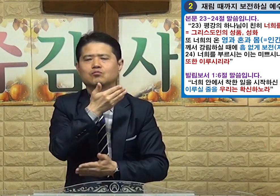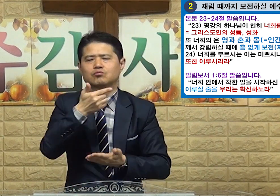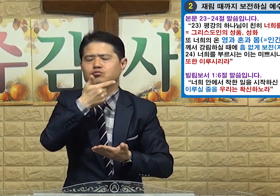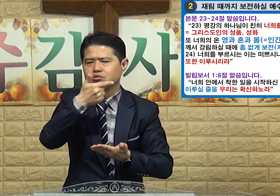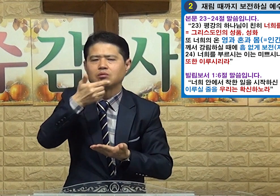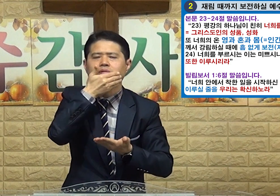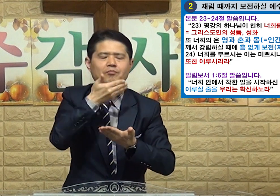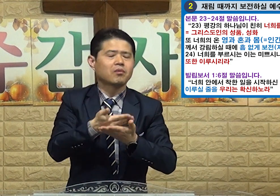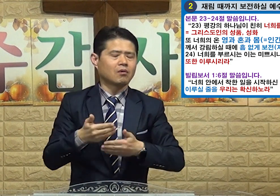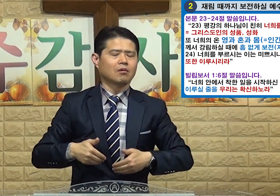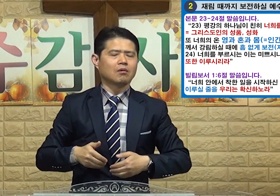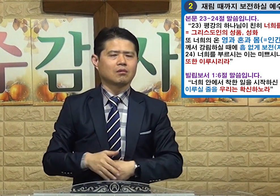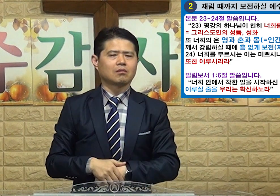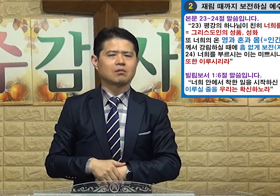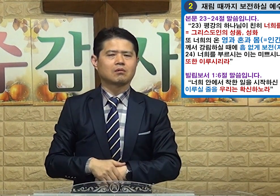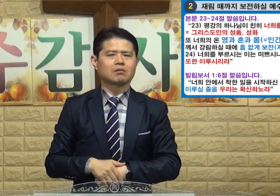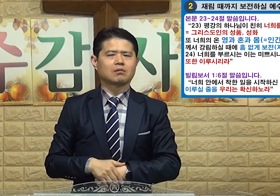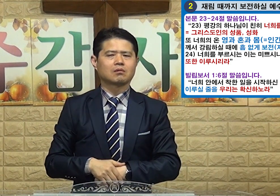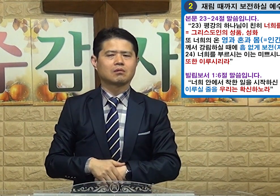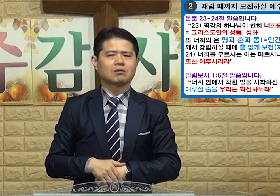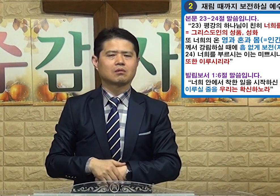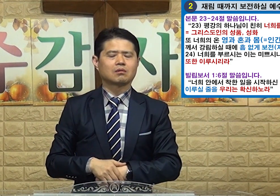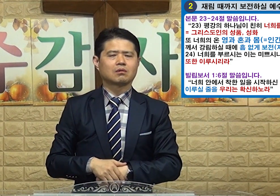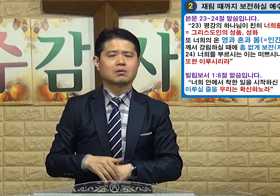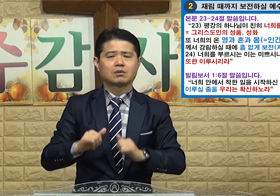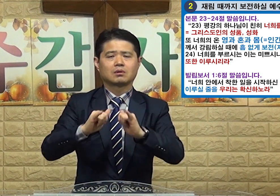믿음이 변해지고 그런 믿음이 필요합니다.